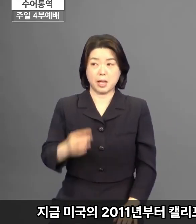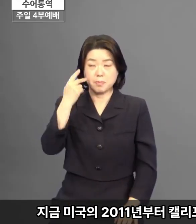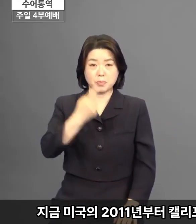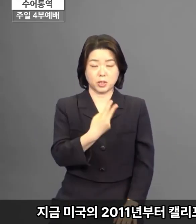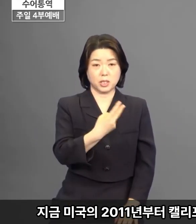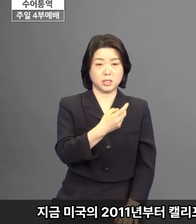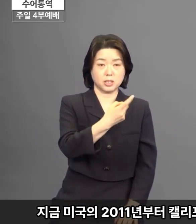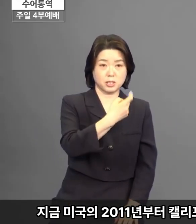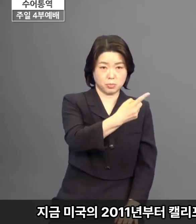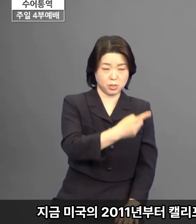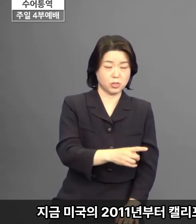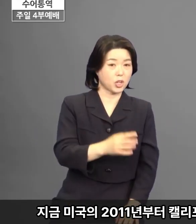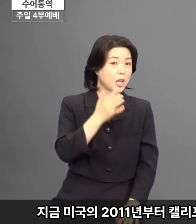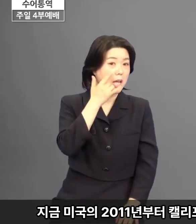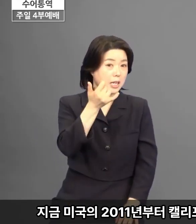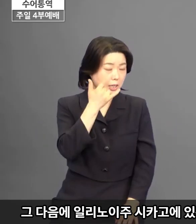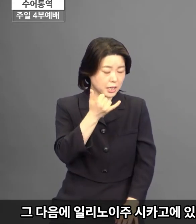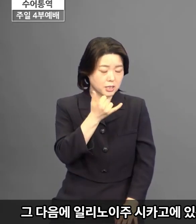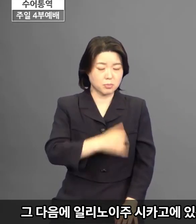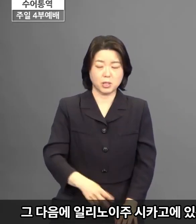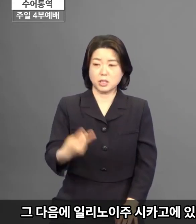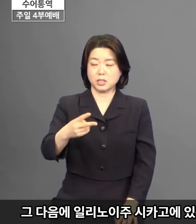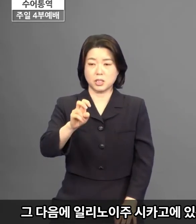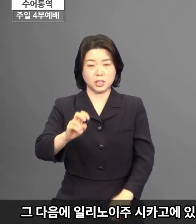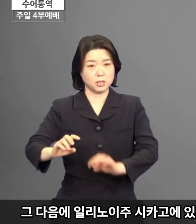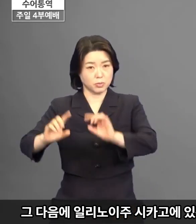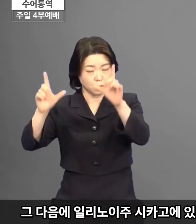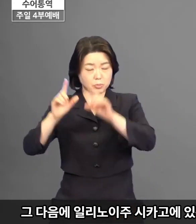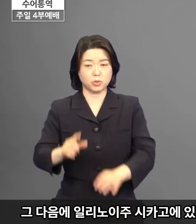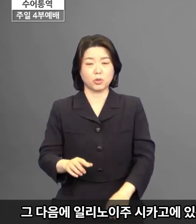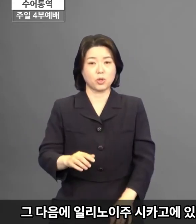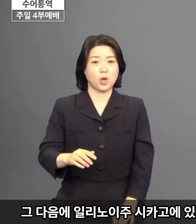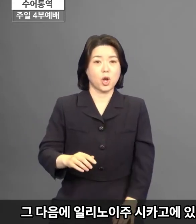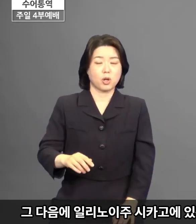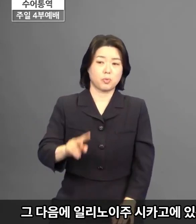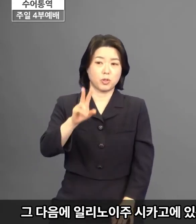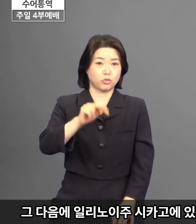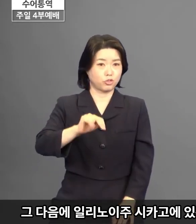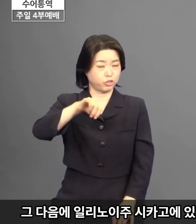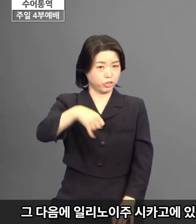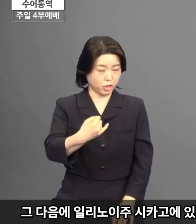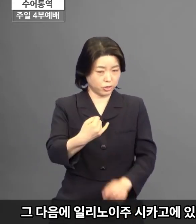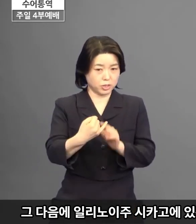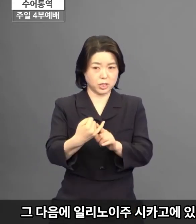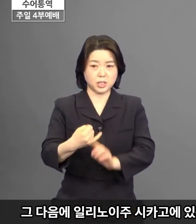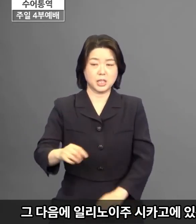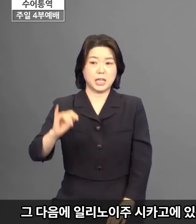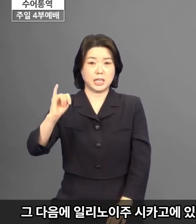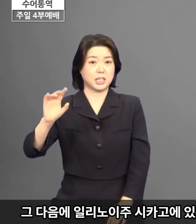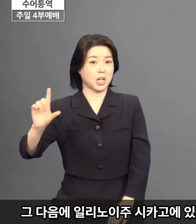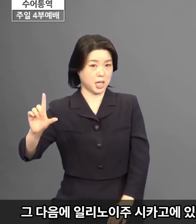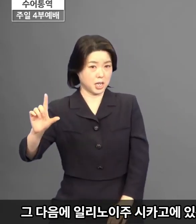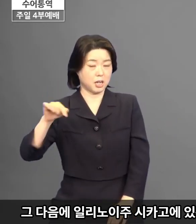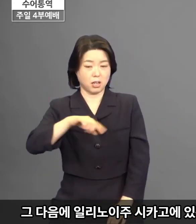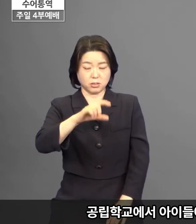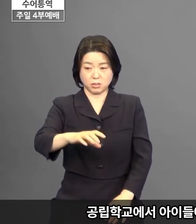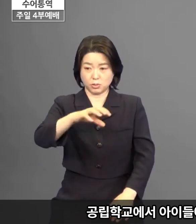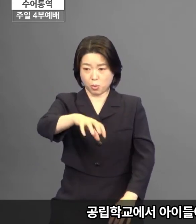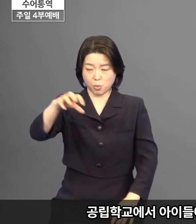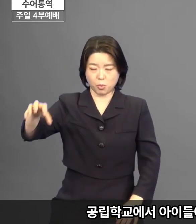그 다음에 2020년부터 뉴저지, 그 다음에 일리노이주, 시카고에 있는 지역은 공개적으로 아이 통과를